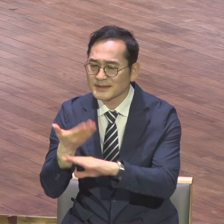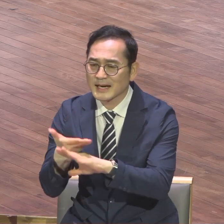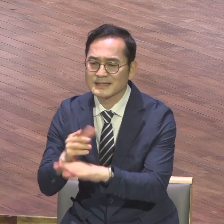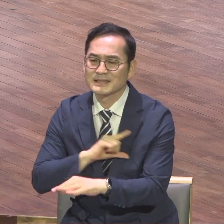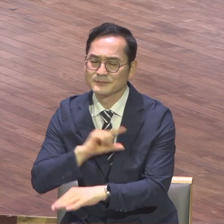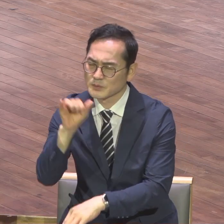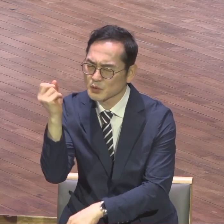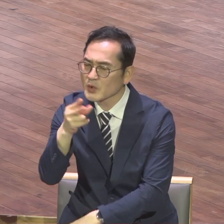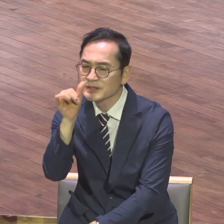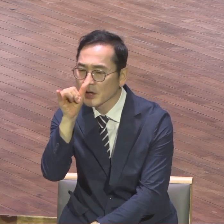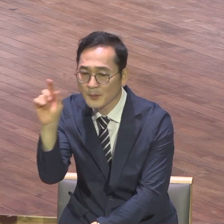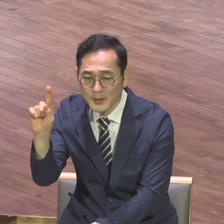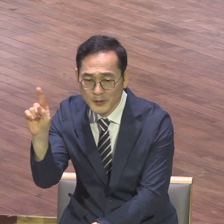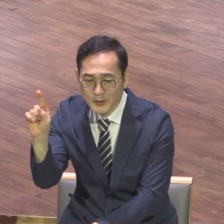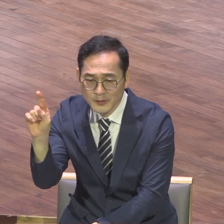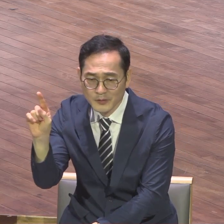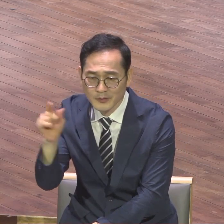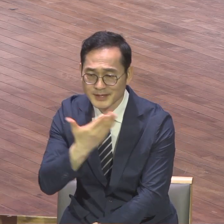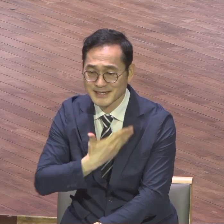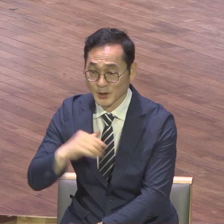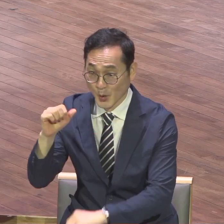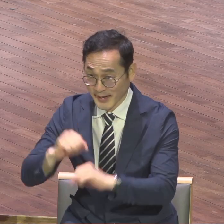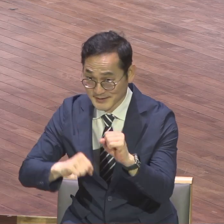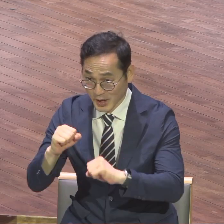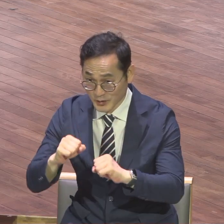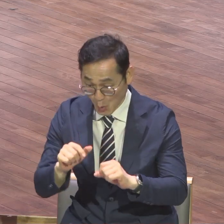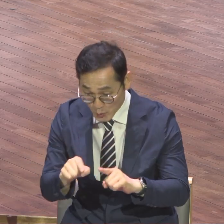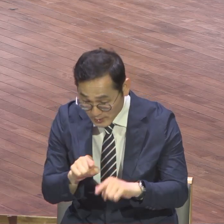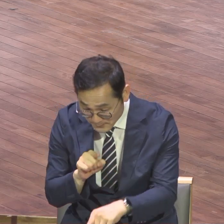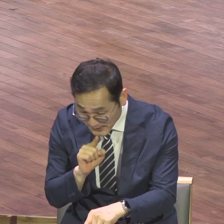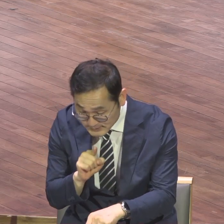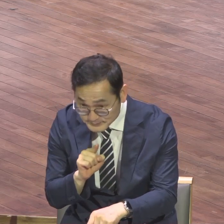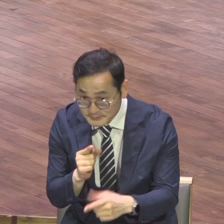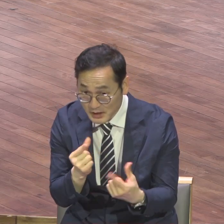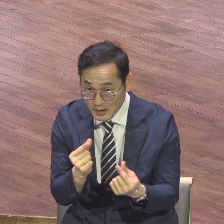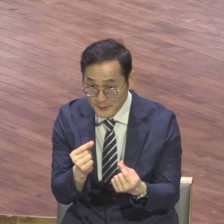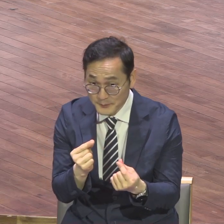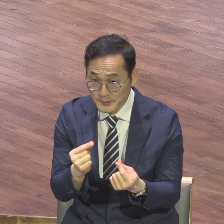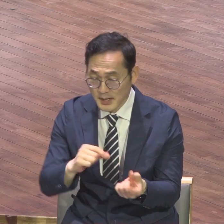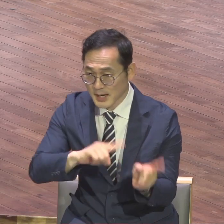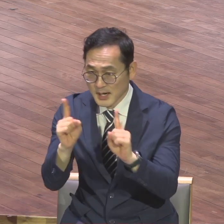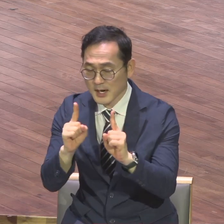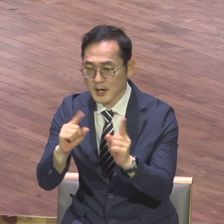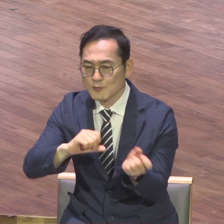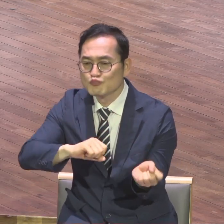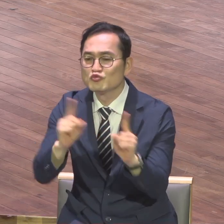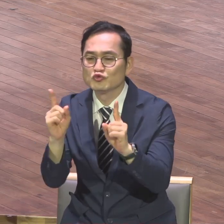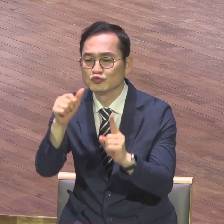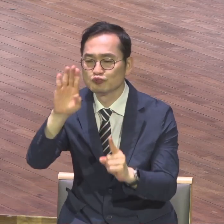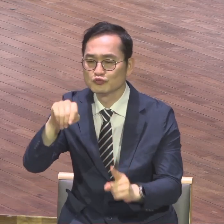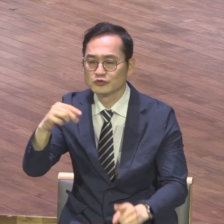있습니다. 그것이 바로 사도행전은 오늘 말 제목처럼 부흥행전이다.